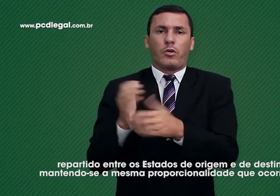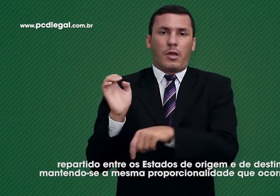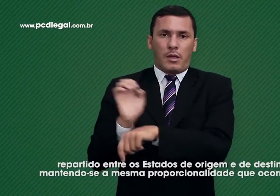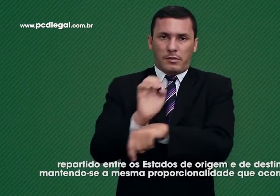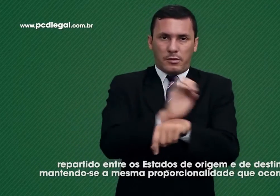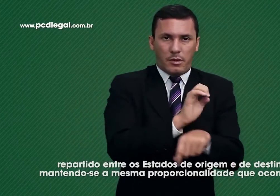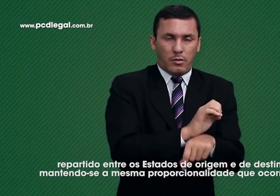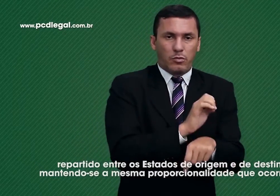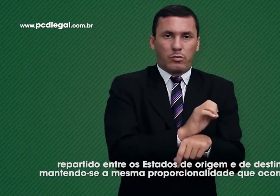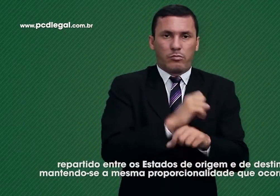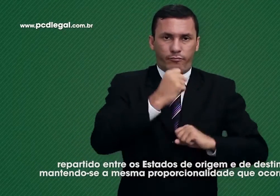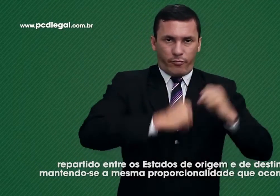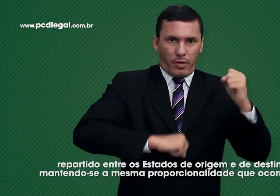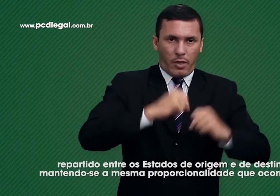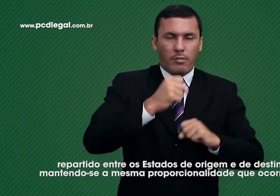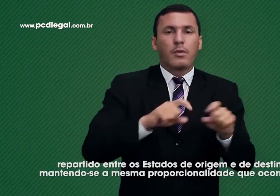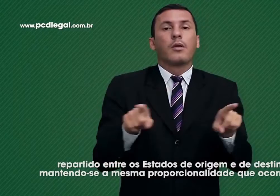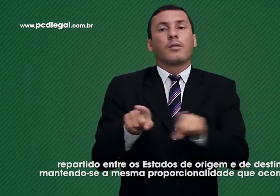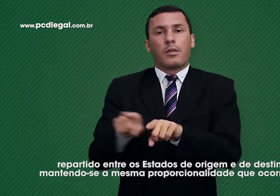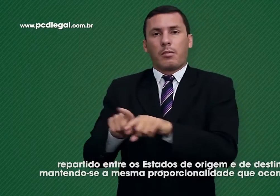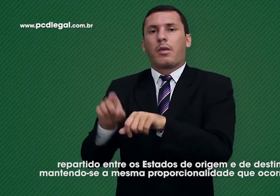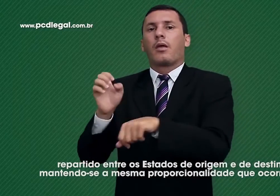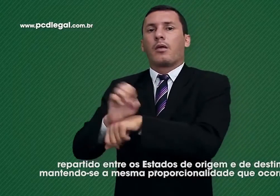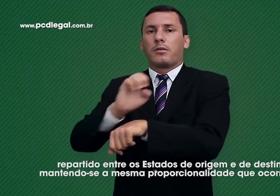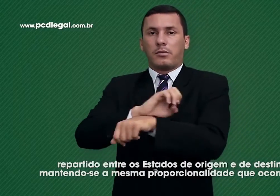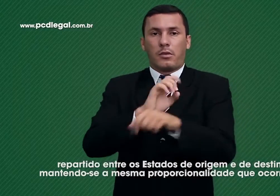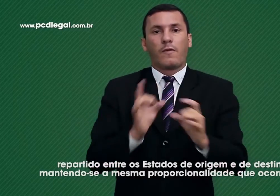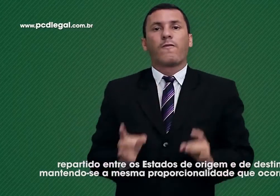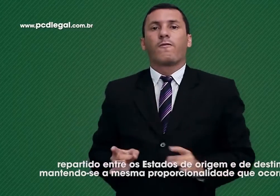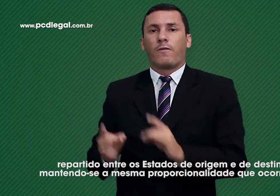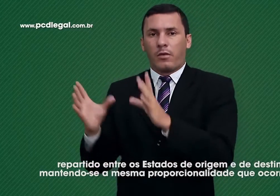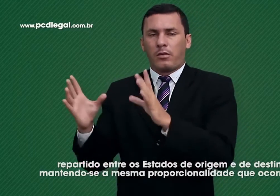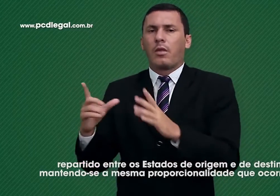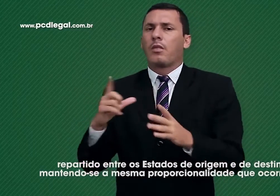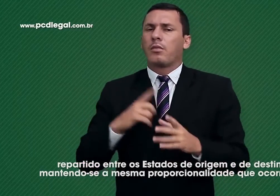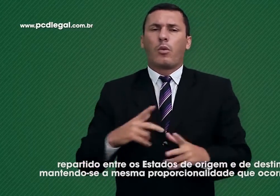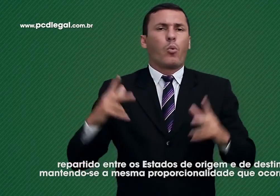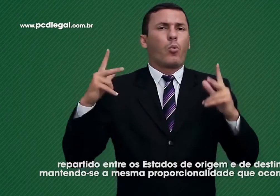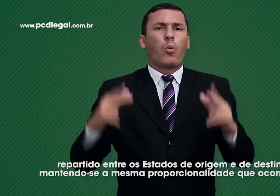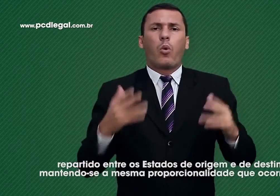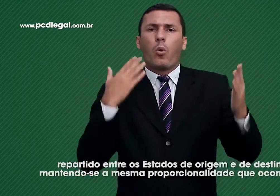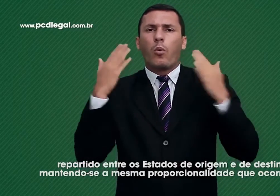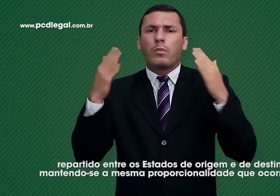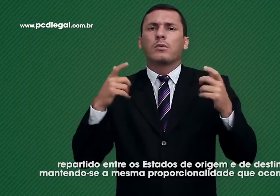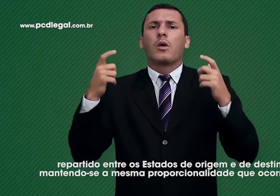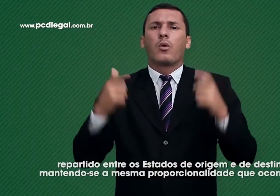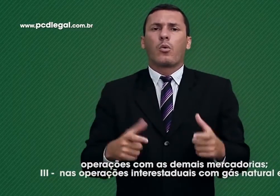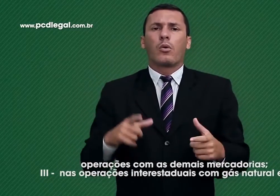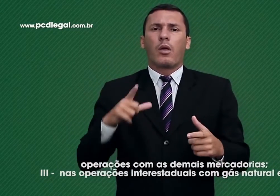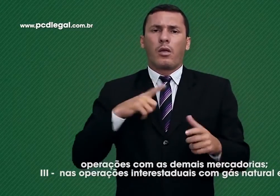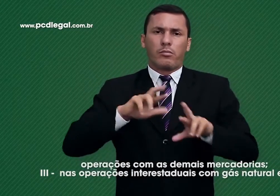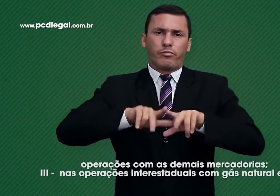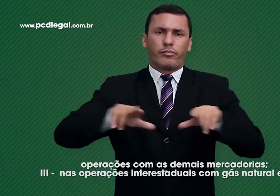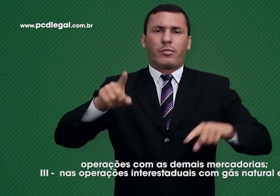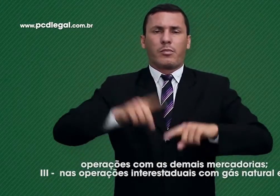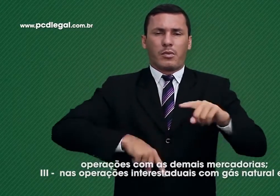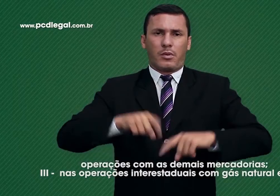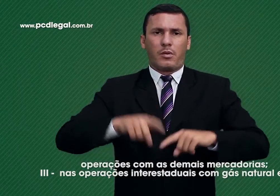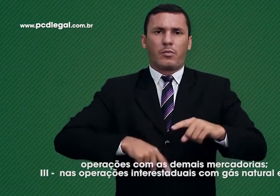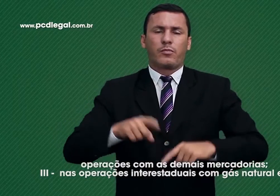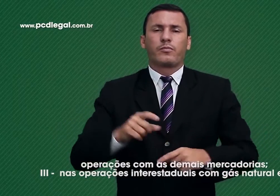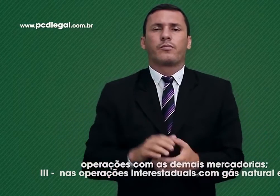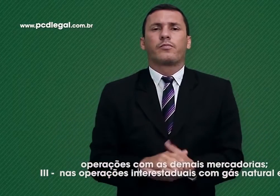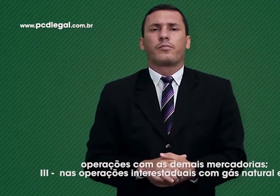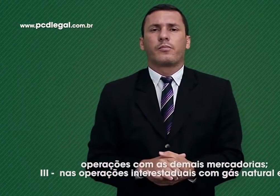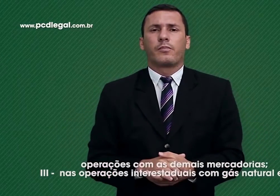os estados de origem e de destino, mantendo-se a mesma proporcionalidade que ocorre nas operações com